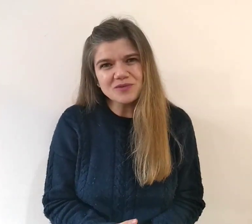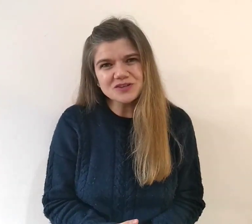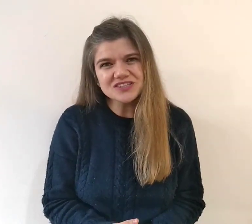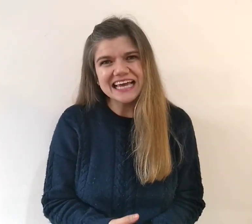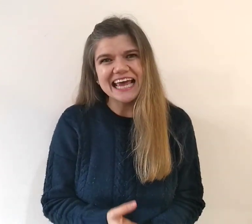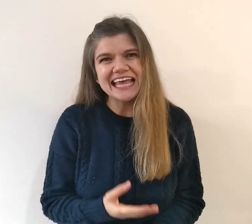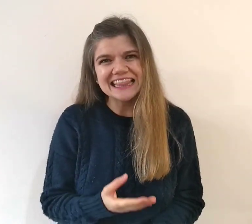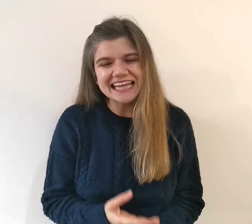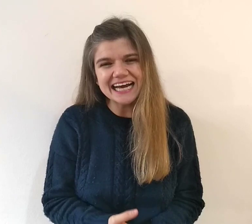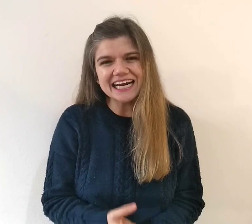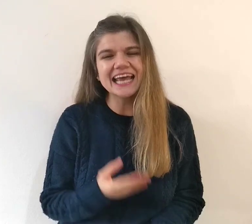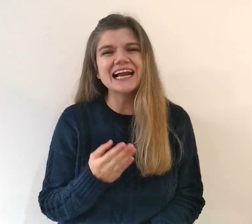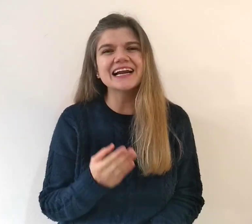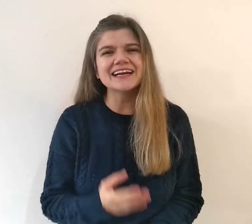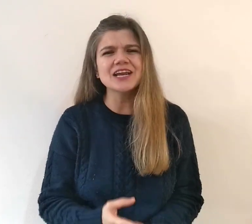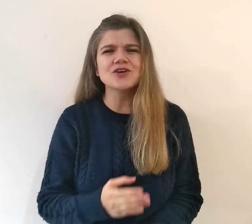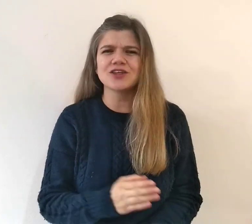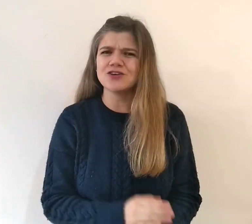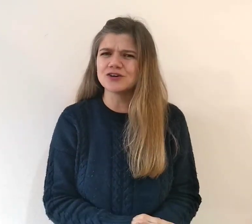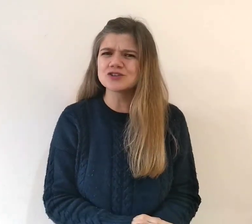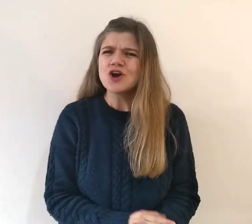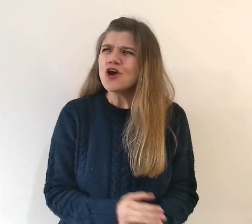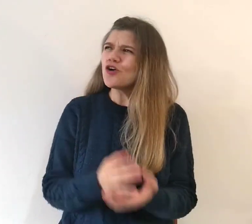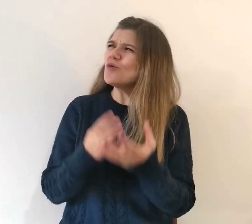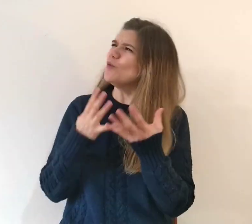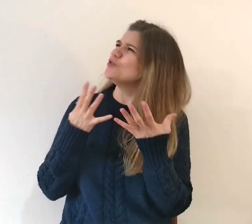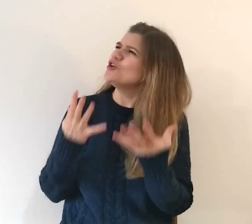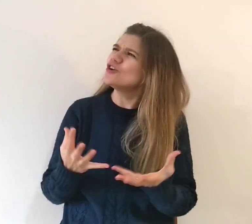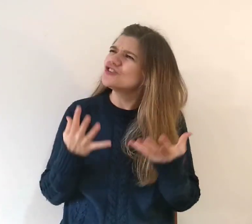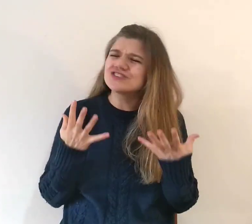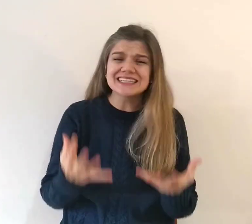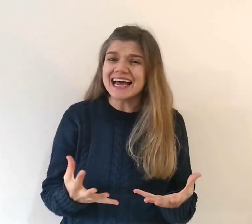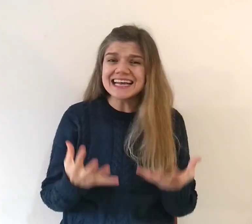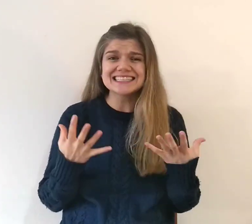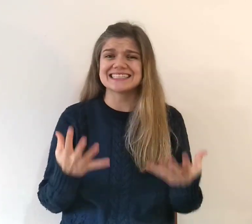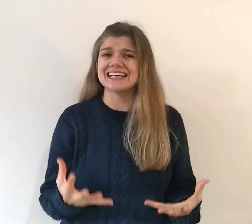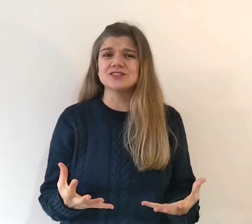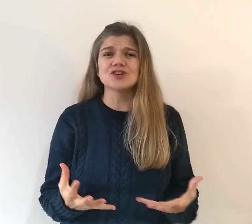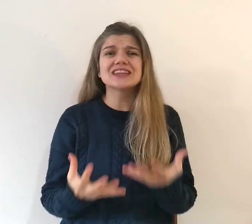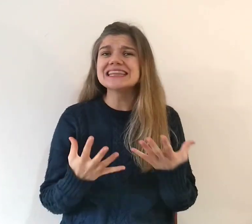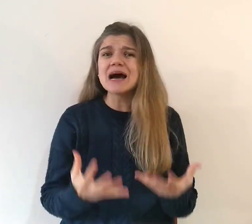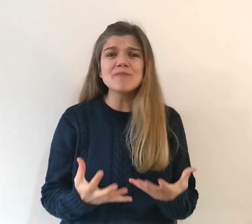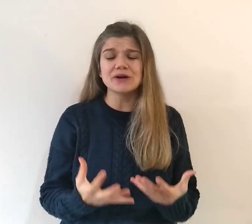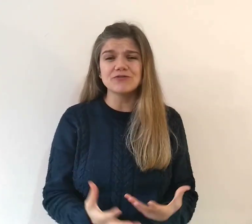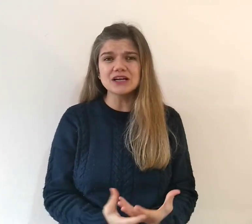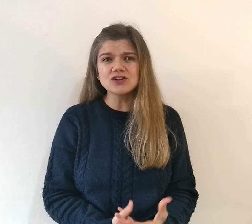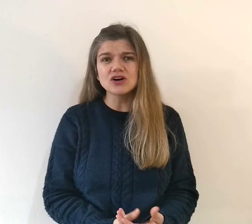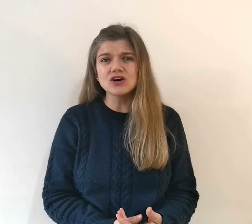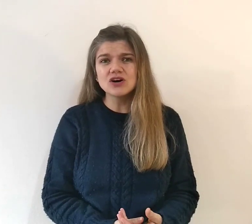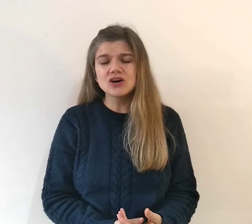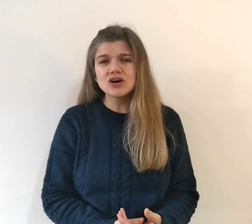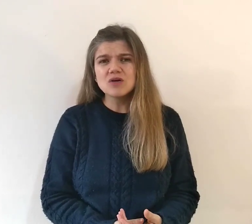podemos entrar en el reino de Dios? ¿Cómo un Dios tan santo, tan perfecto,